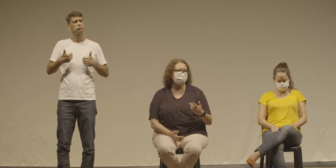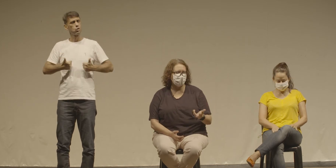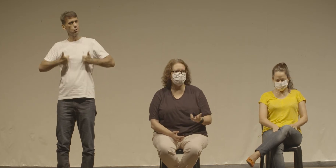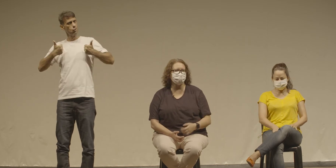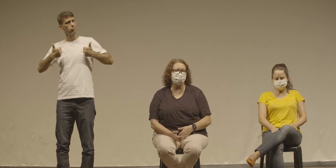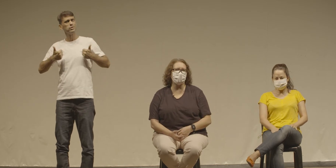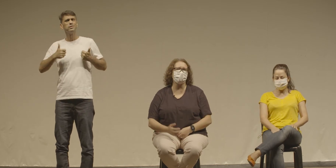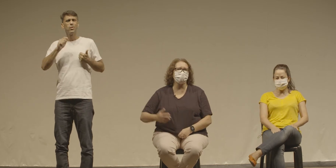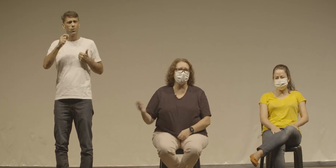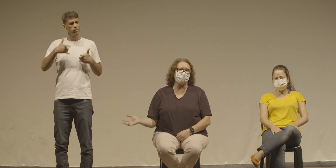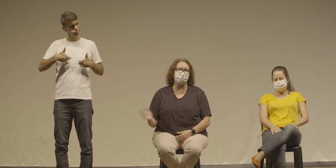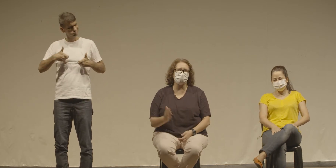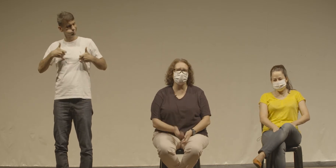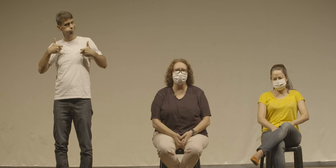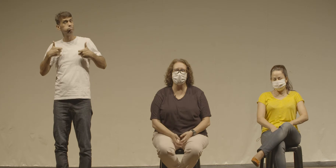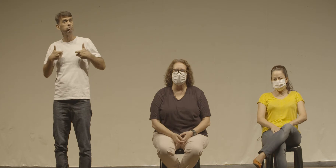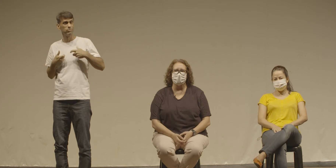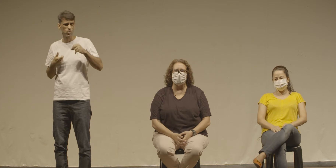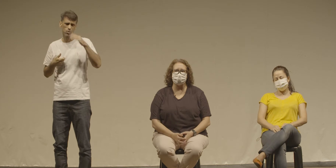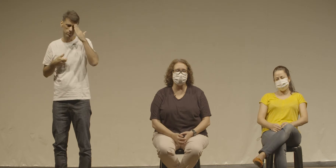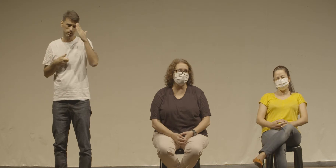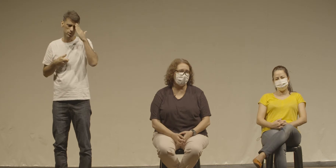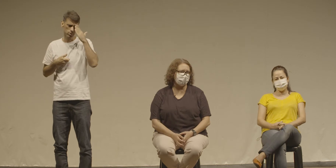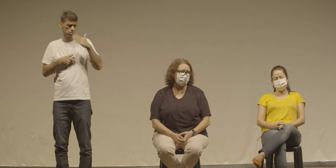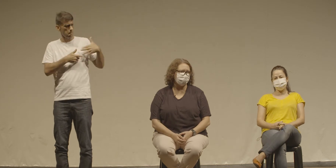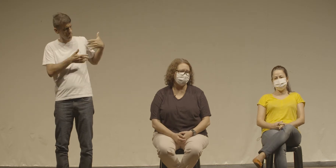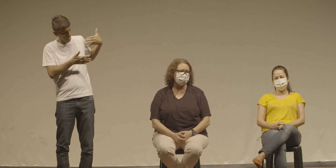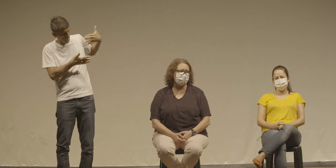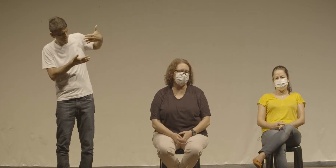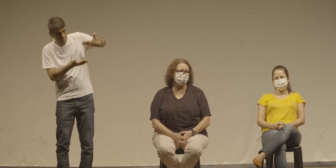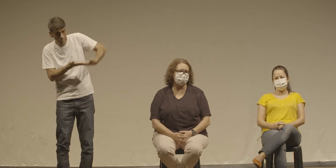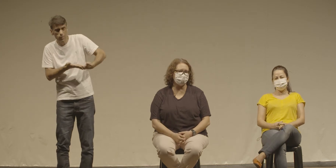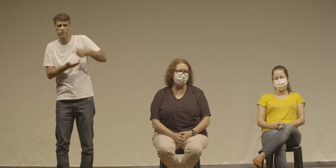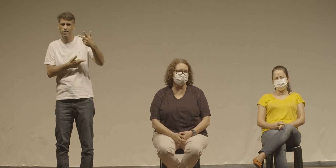orgulho delas também, com toda a trajetória que elas